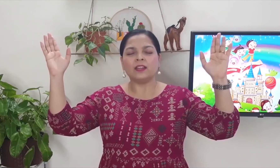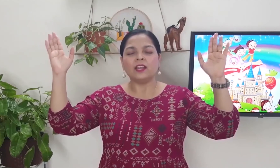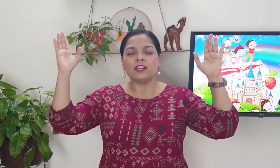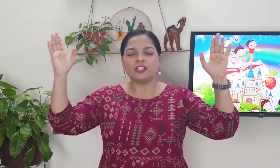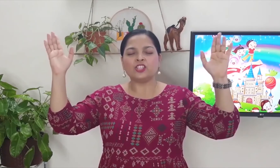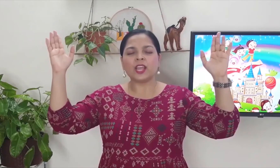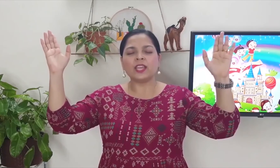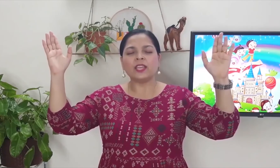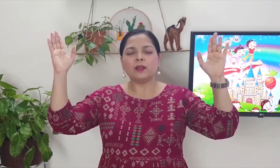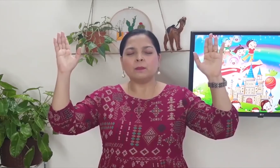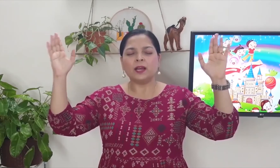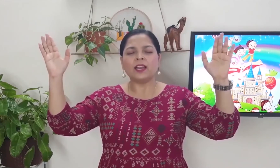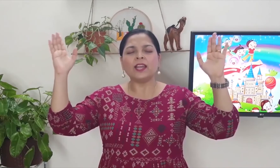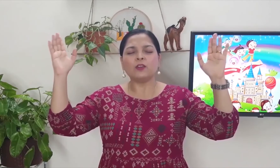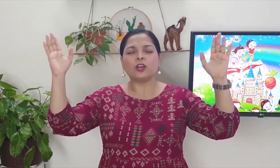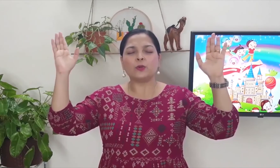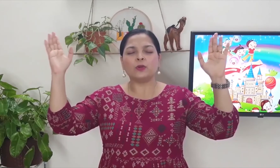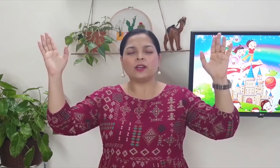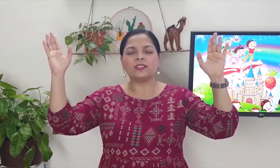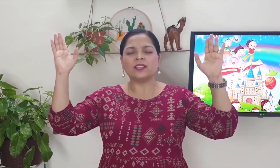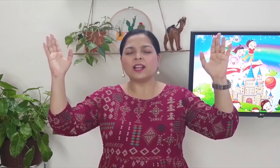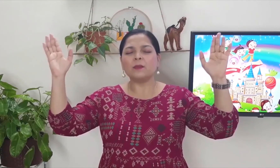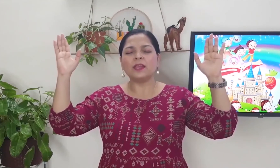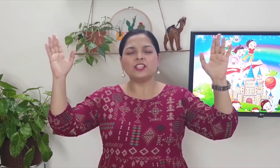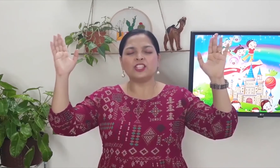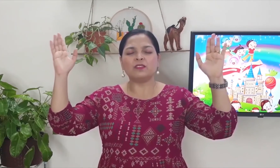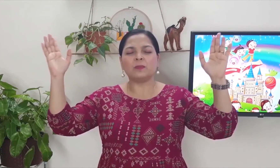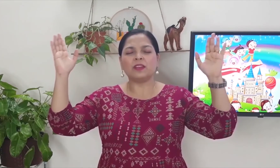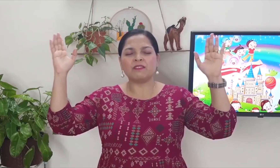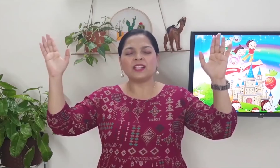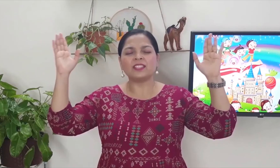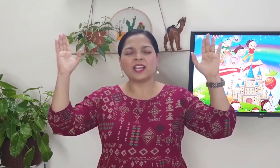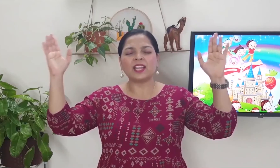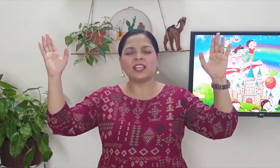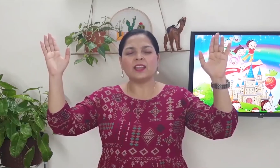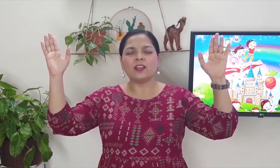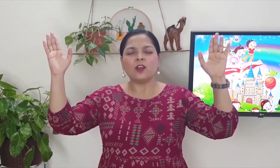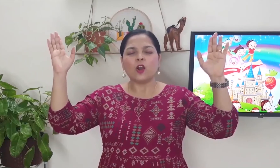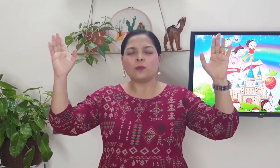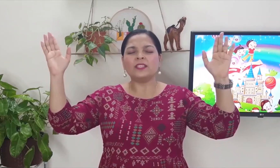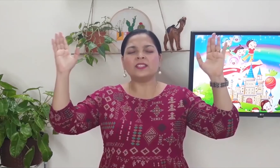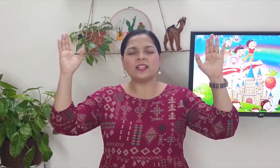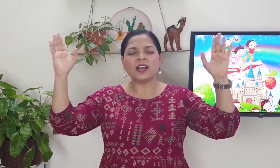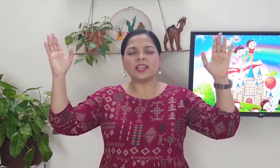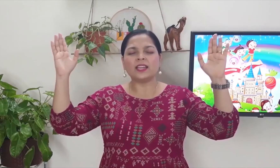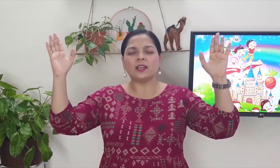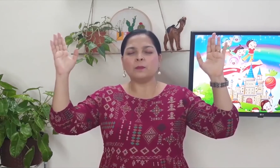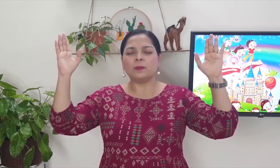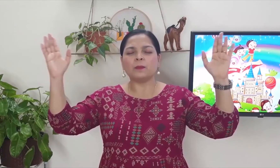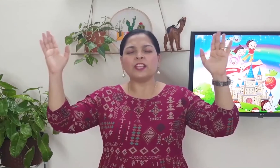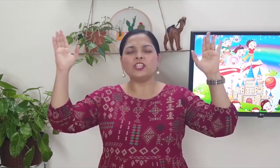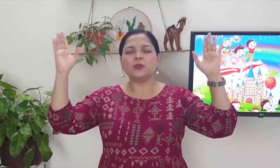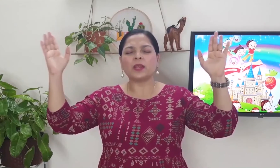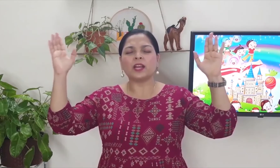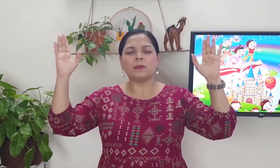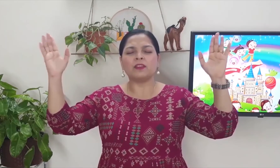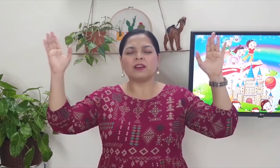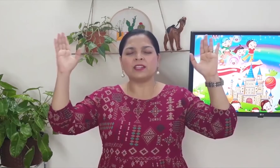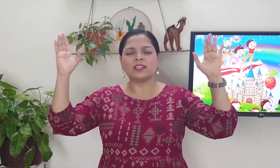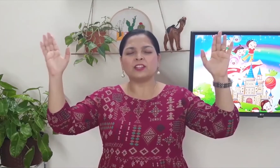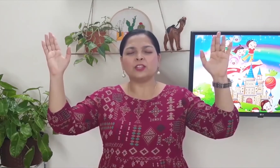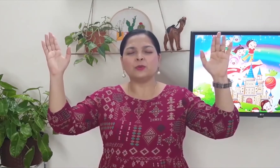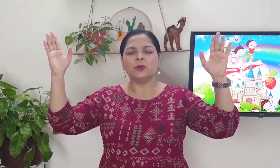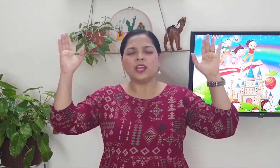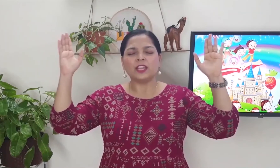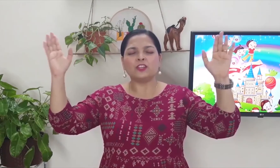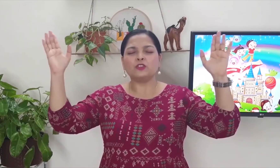रहिरहोस्। येशु ख्रिस्टको नाउँमा आमेन। निश्चय नै भलाइ र करुणा मेरो जीवनभरि म पछि लाग्नेछ र म परम